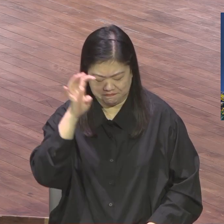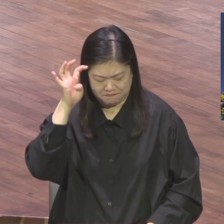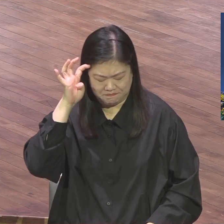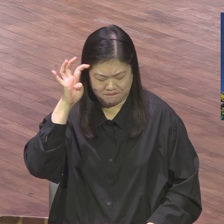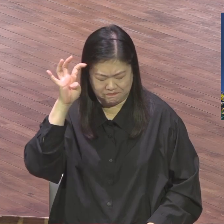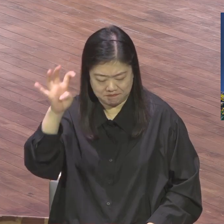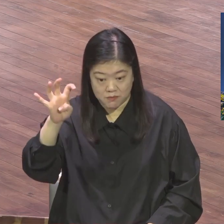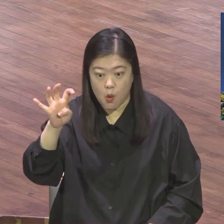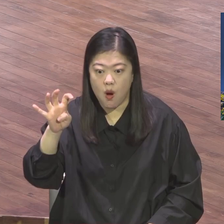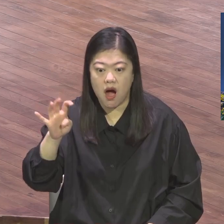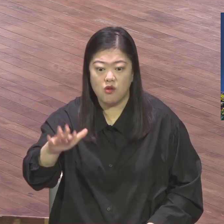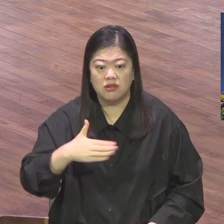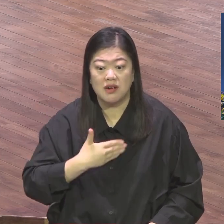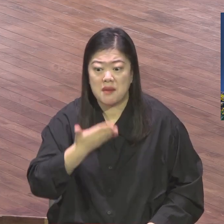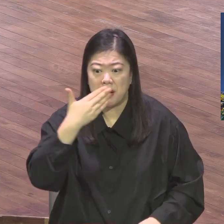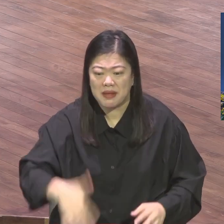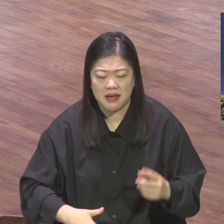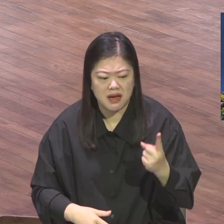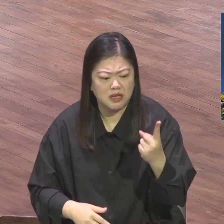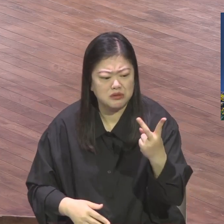지금.